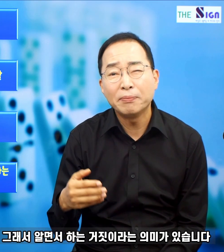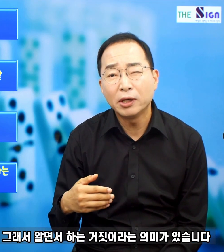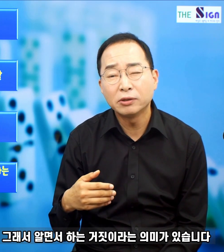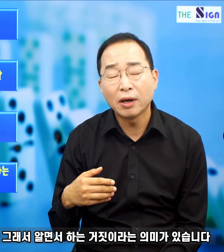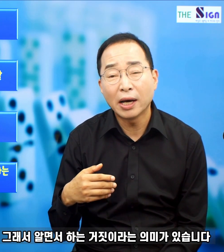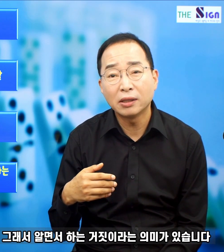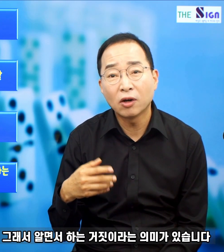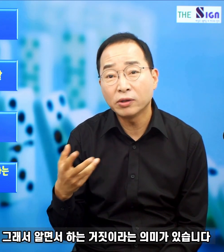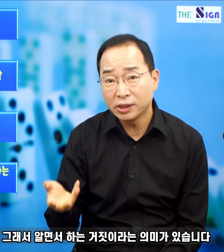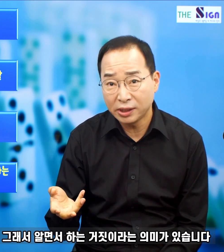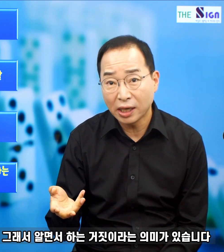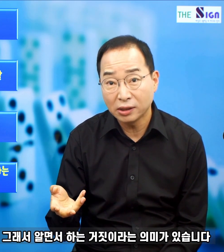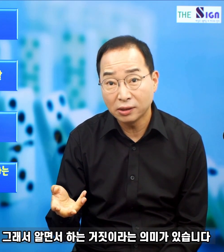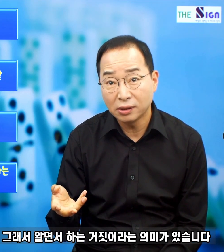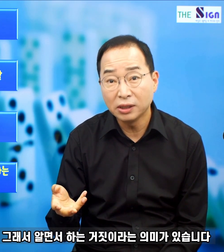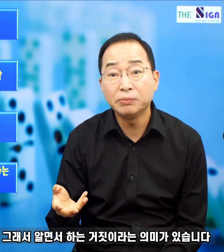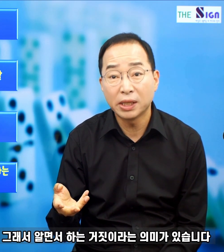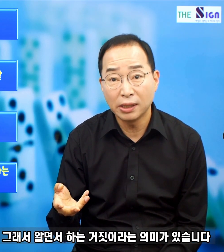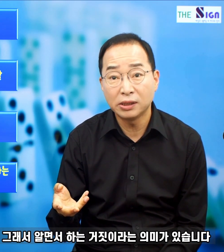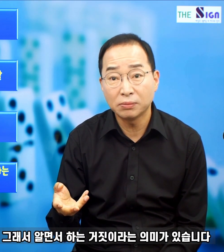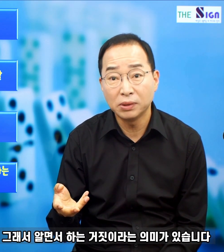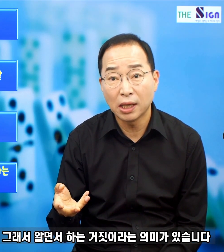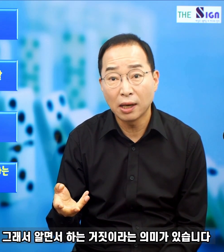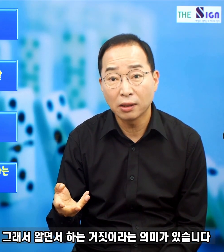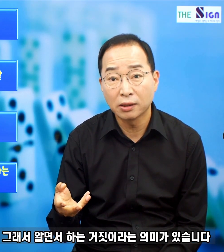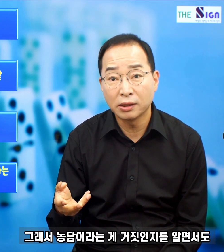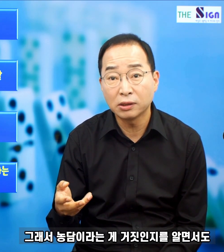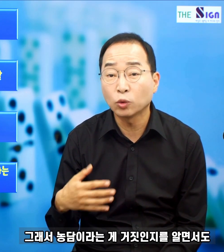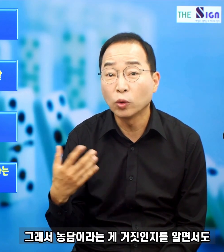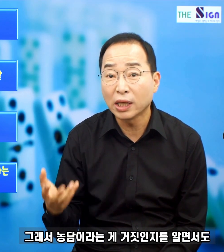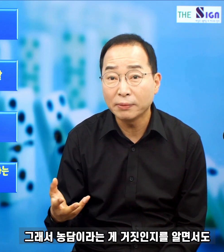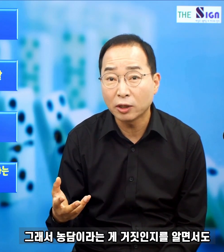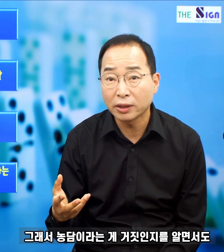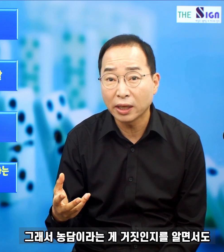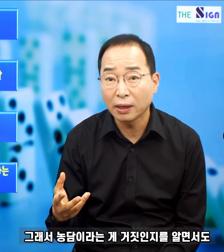알면서 하는 거짓이라는 의미가 있습니다. 그래서 농담이라는 게